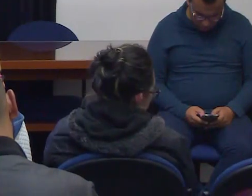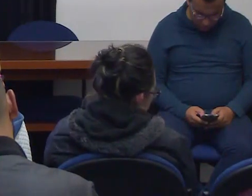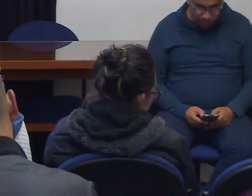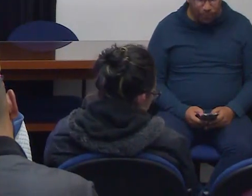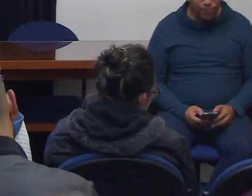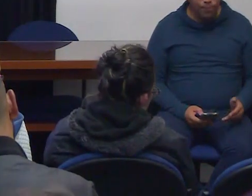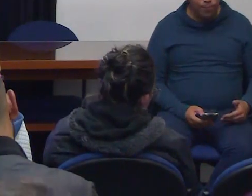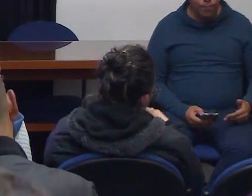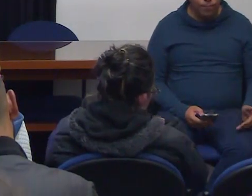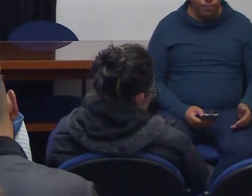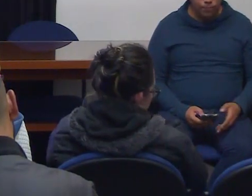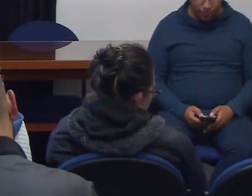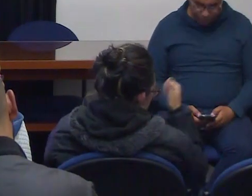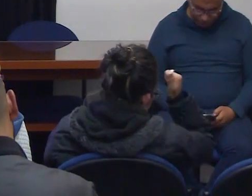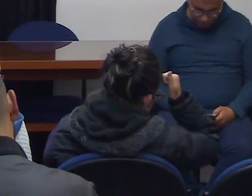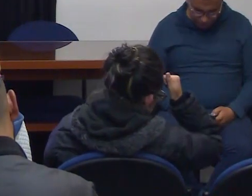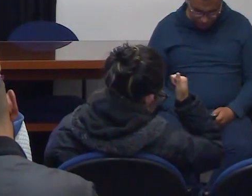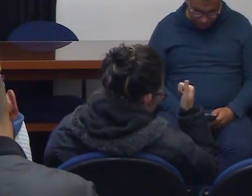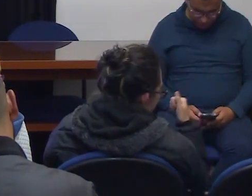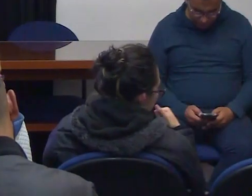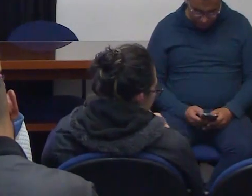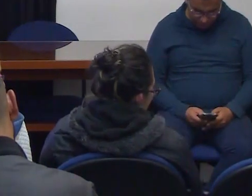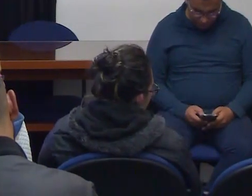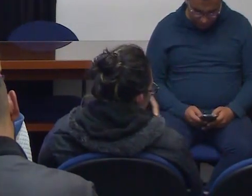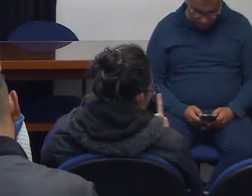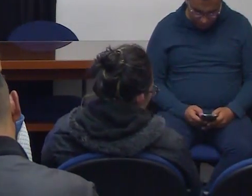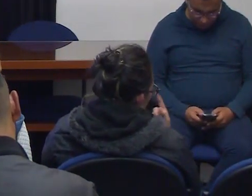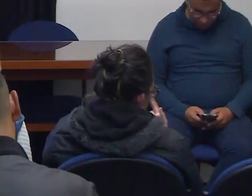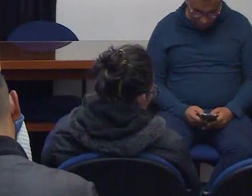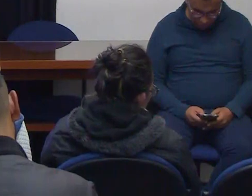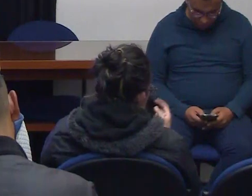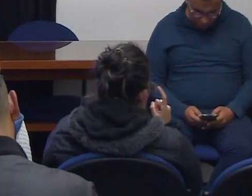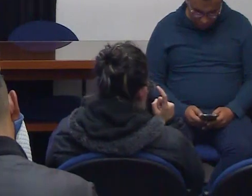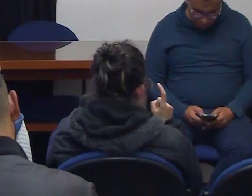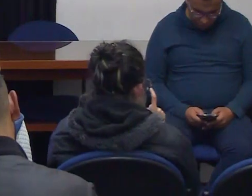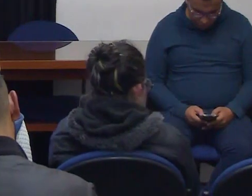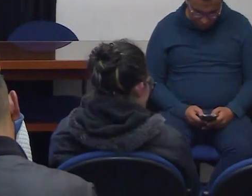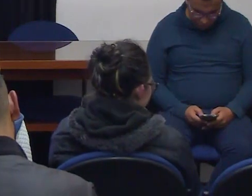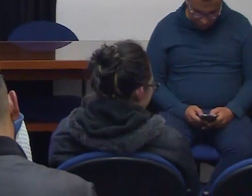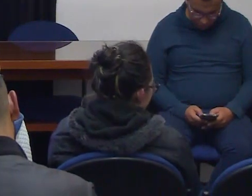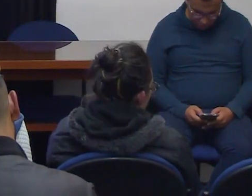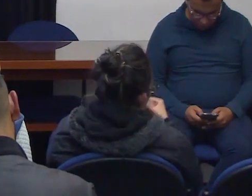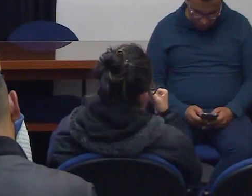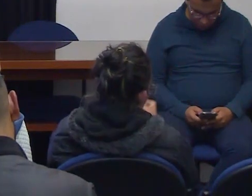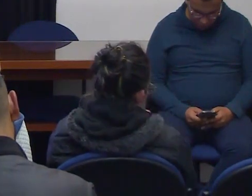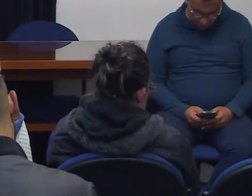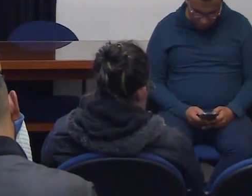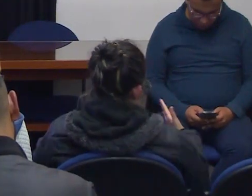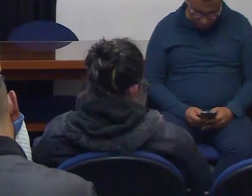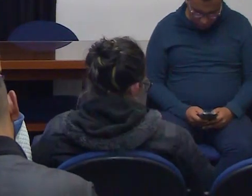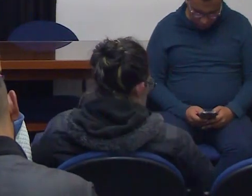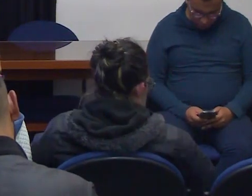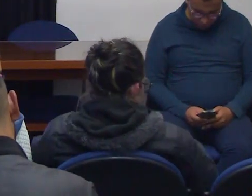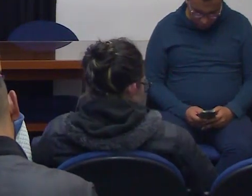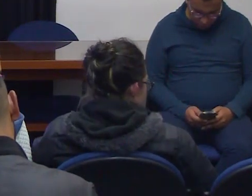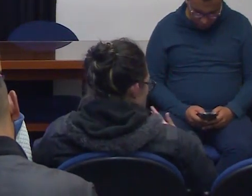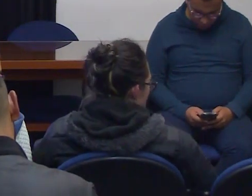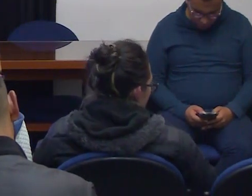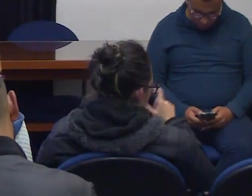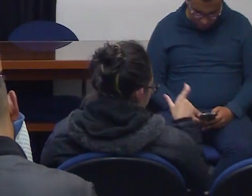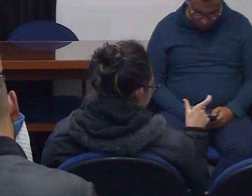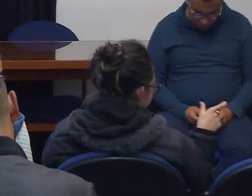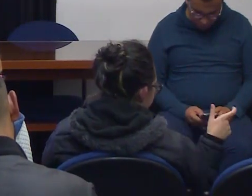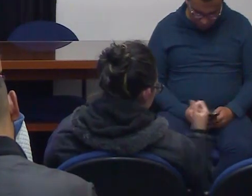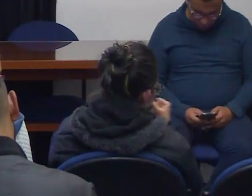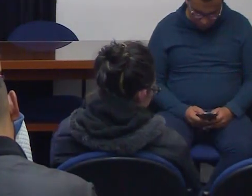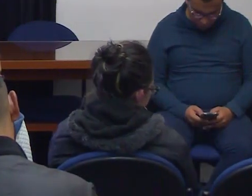danza ella es profesora de danza Entonces ella logra e también trabajar mucho el cuerpo con los chicos con los que con los que